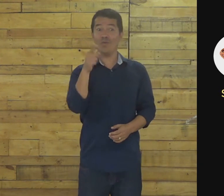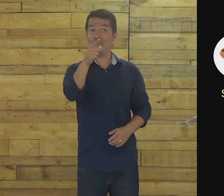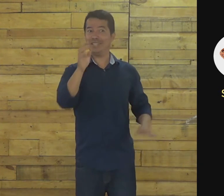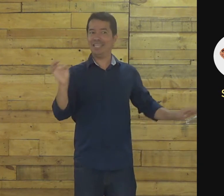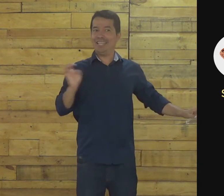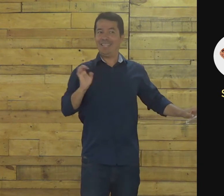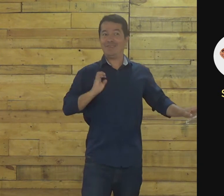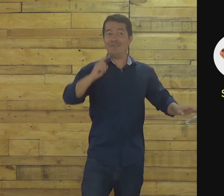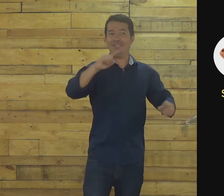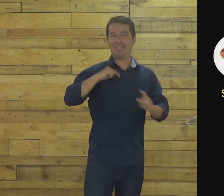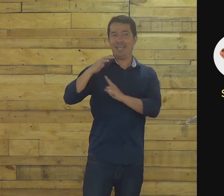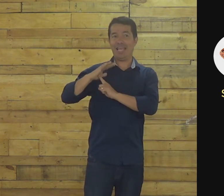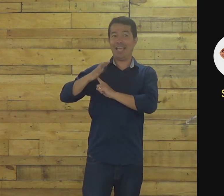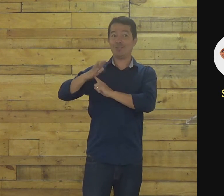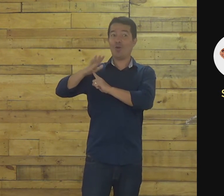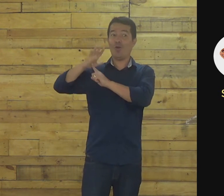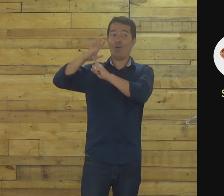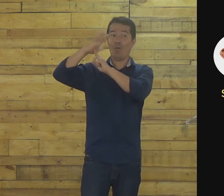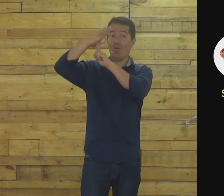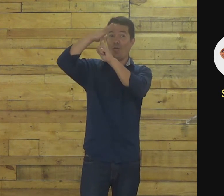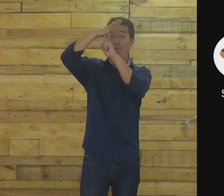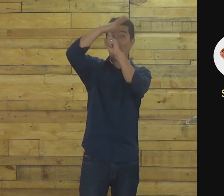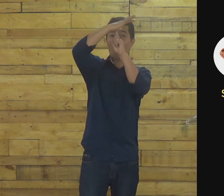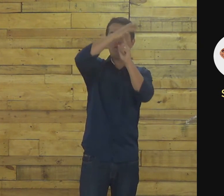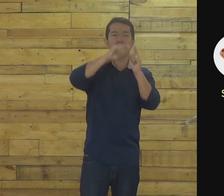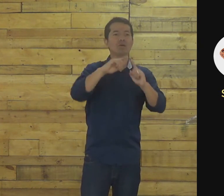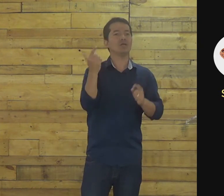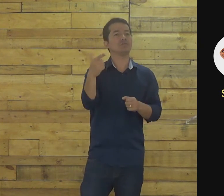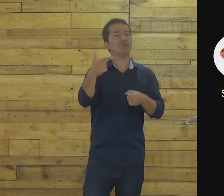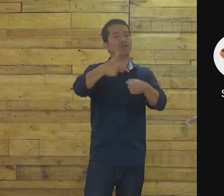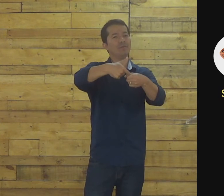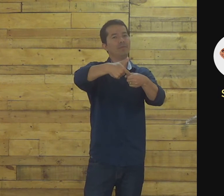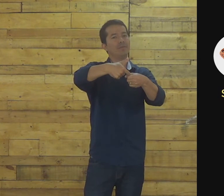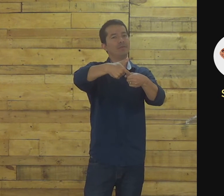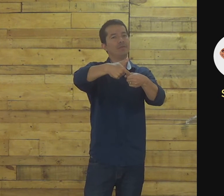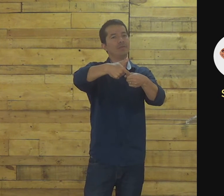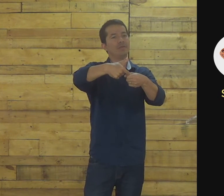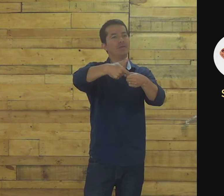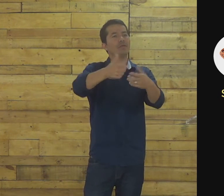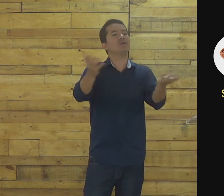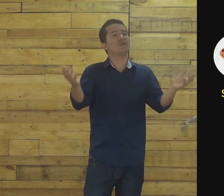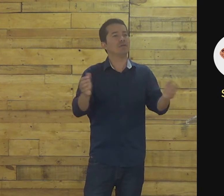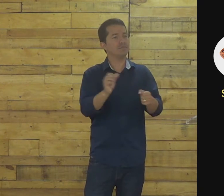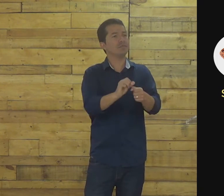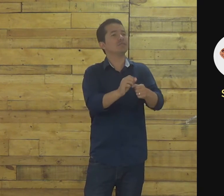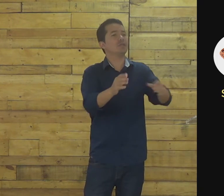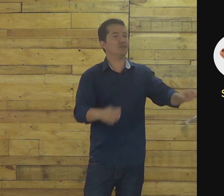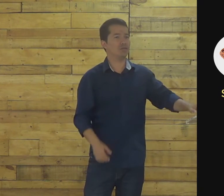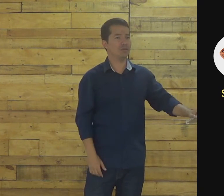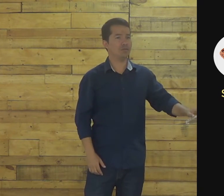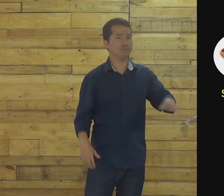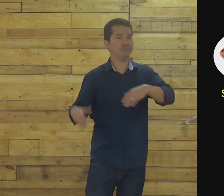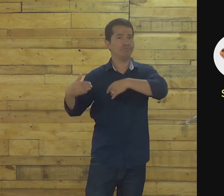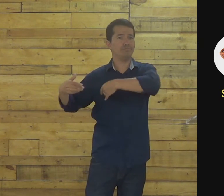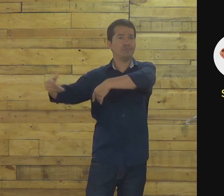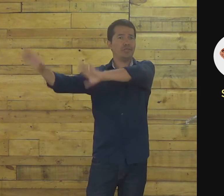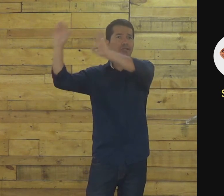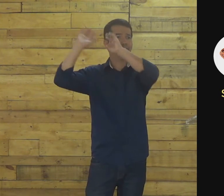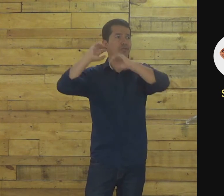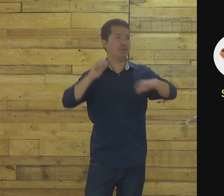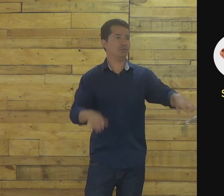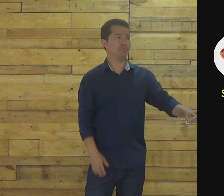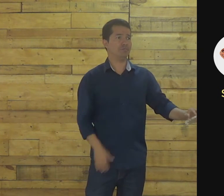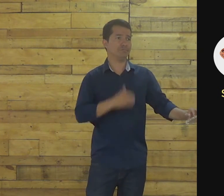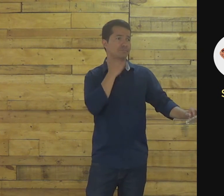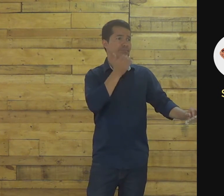que usar aqui. Ou se você é rico e tem helicóptero, mas não tem gasolina no tanque. Como é que